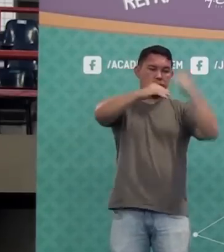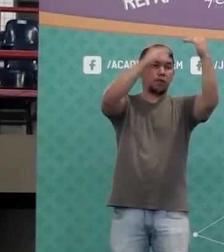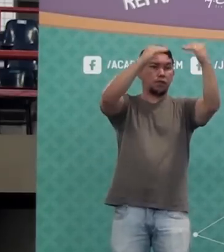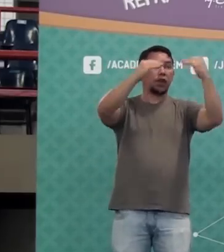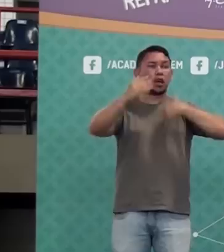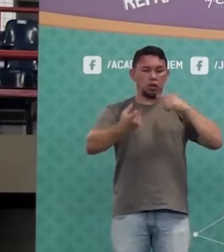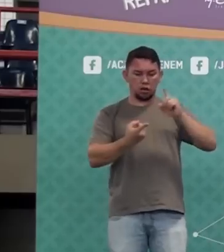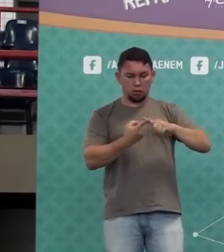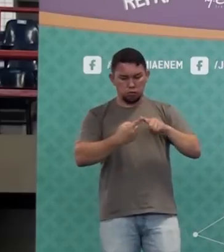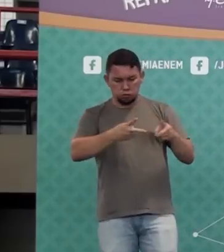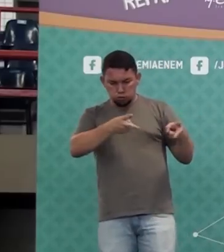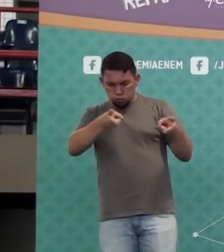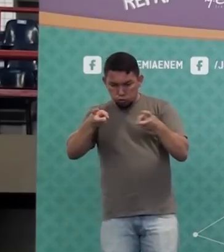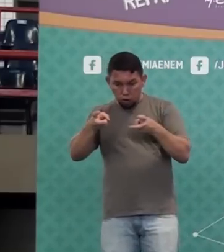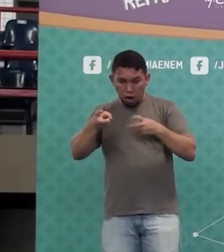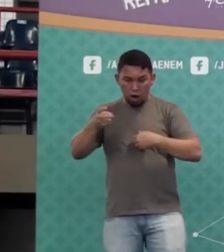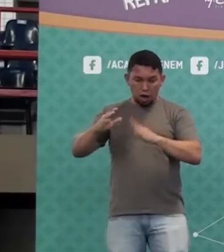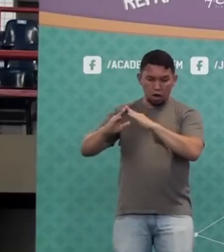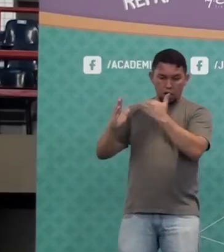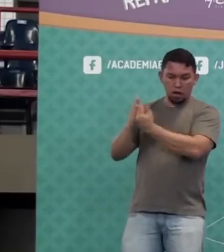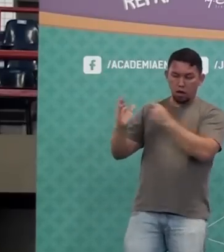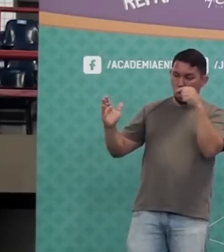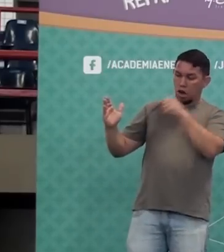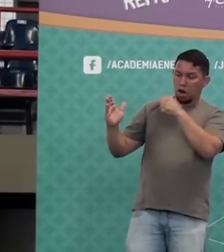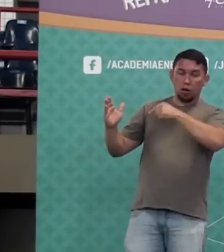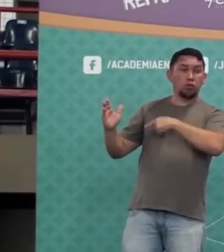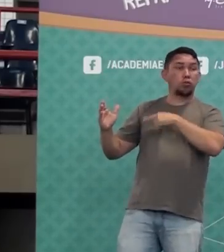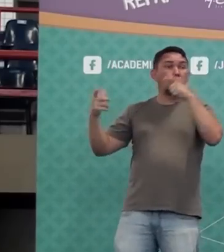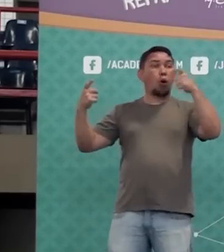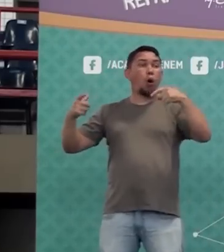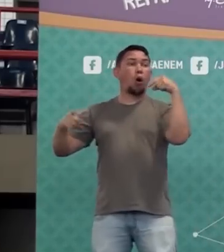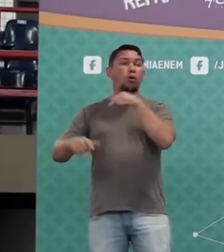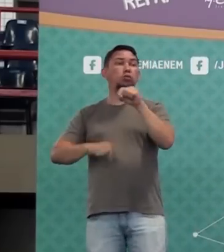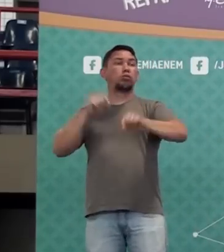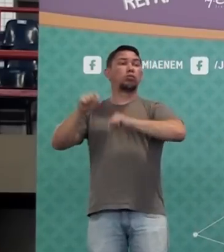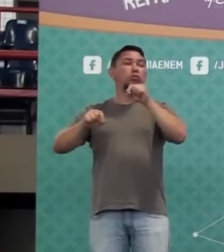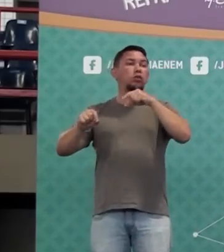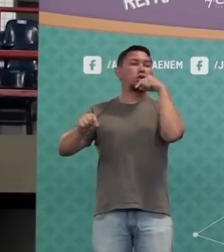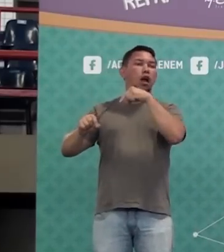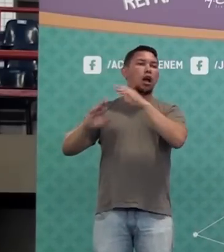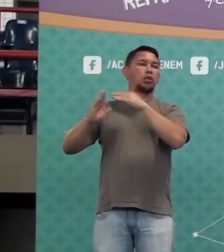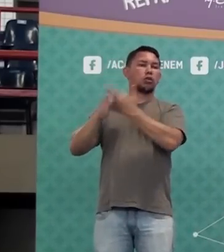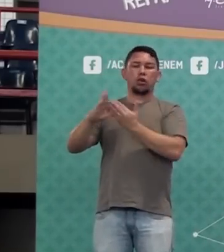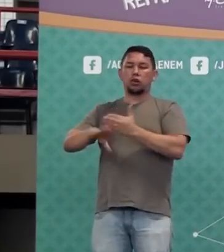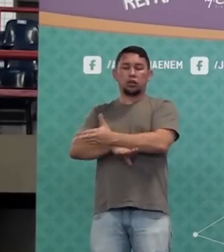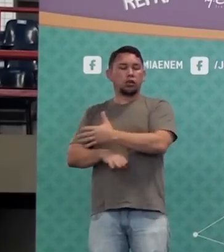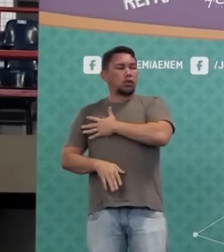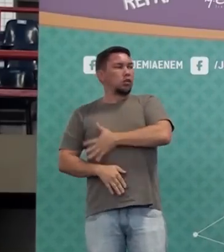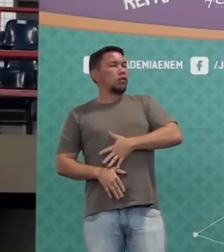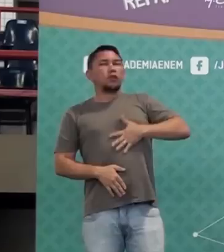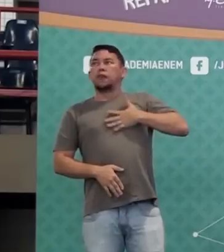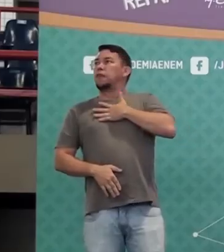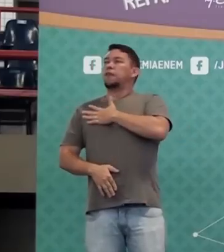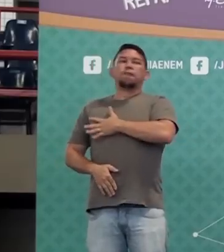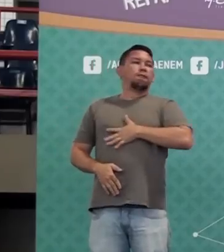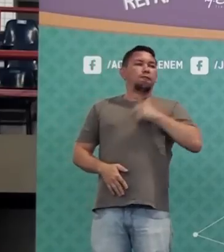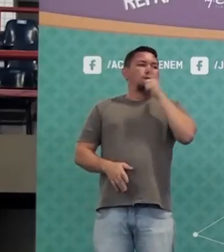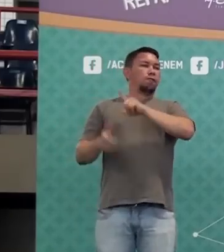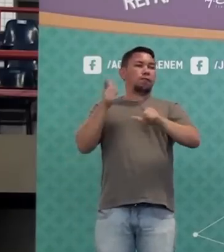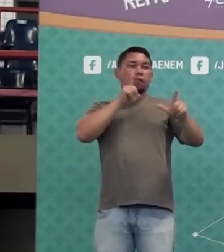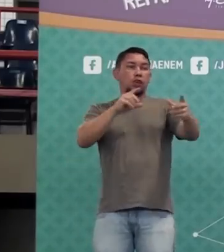você perceba, a escola deve ser um espaço, um canto de felicidade. E como tal, ela